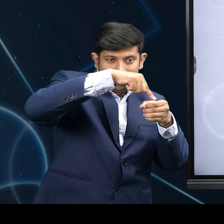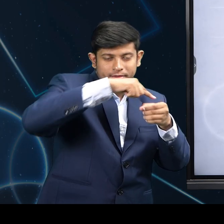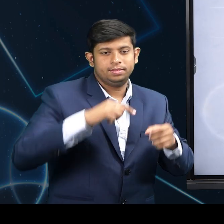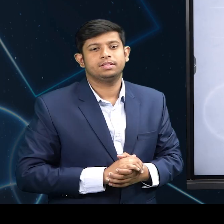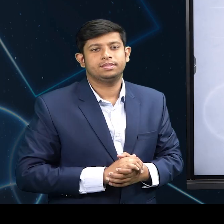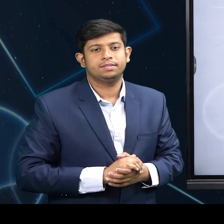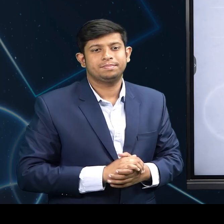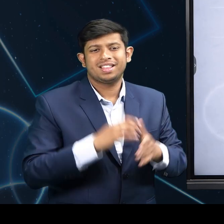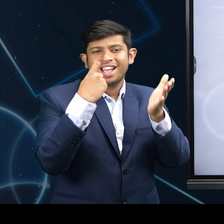ತ್ರಿಜ್ಯ,